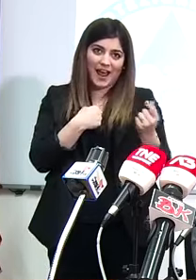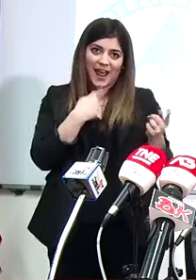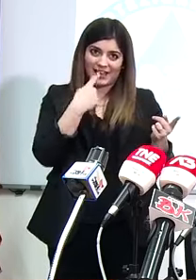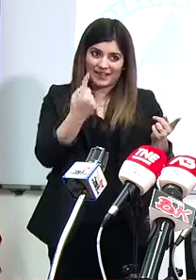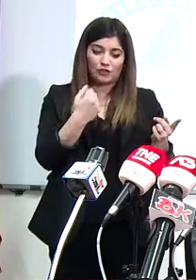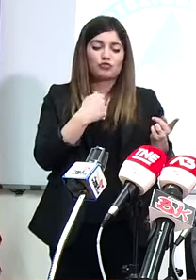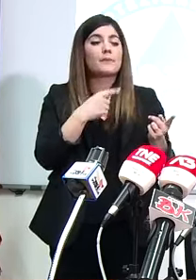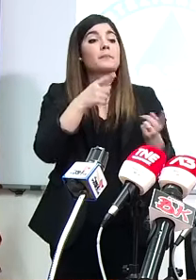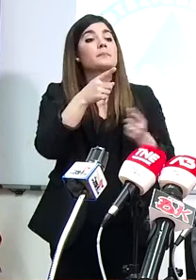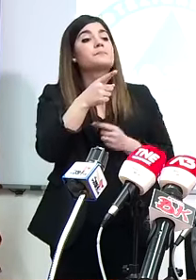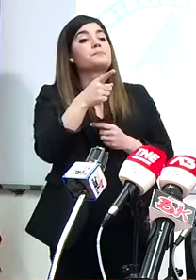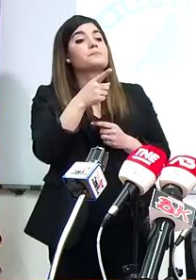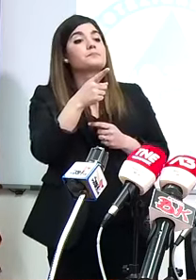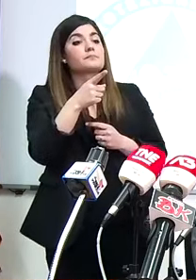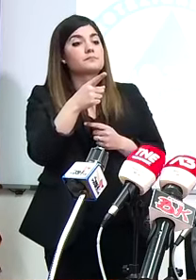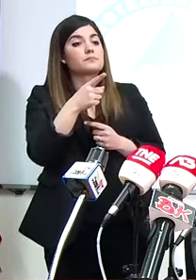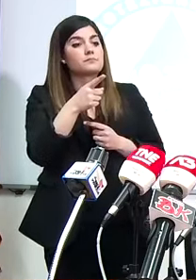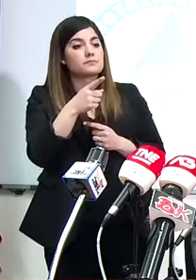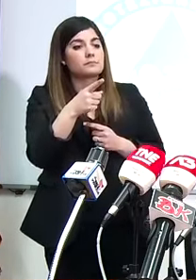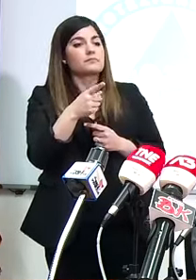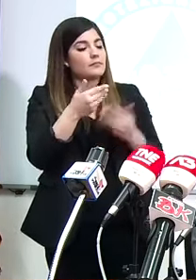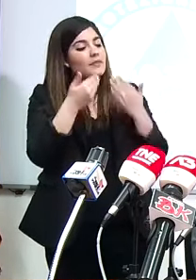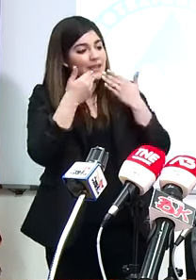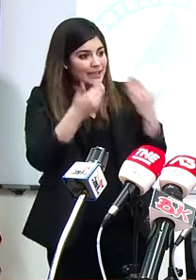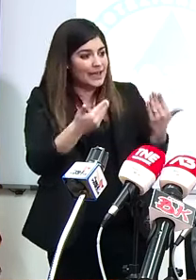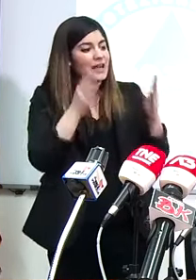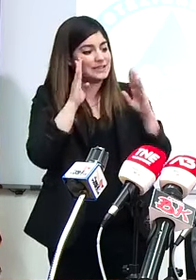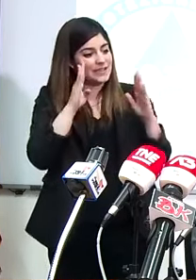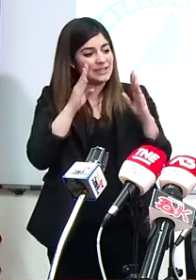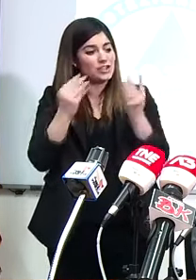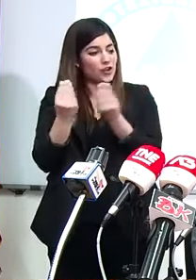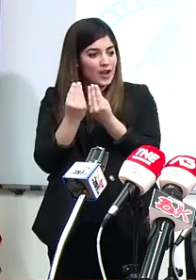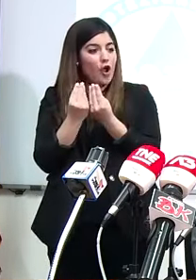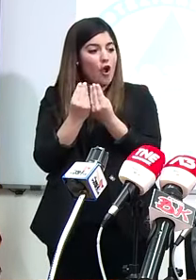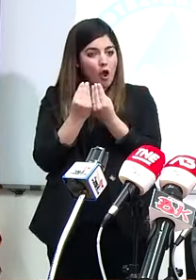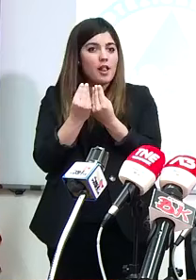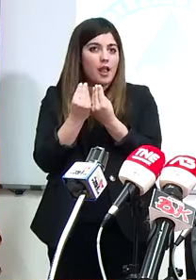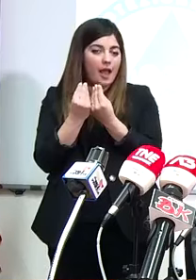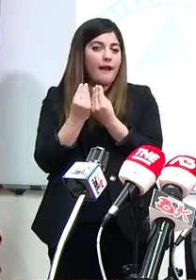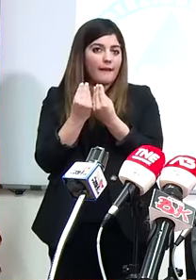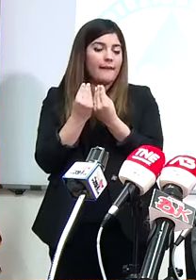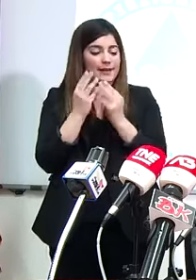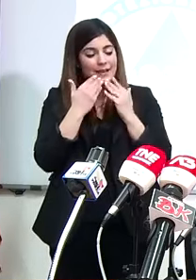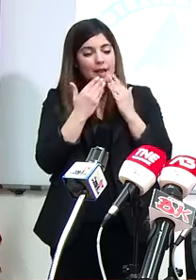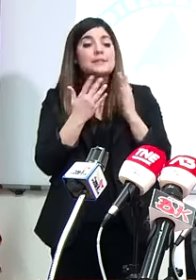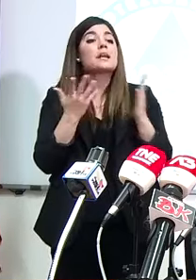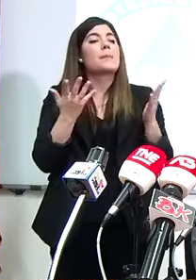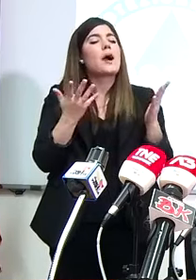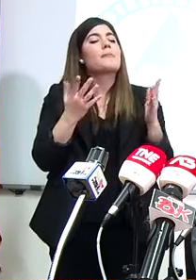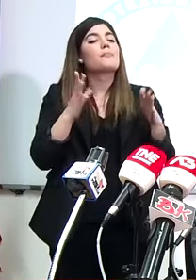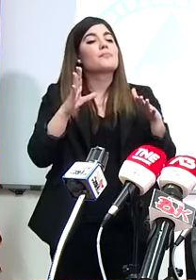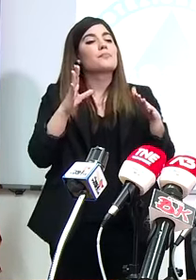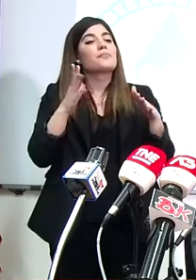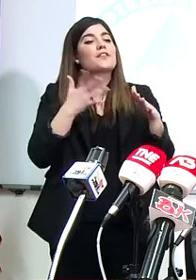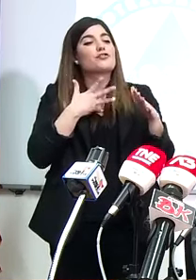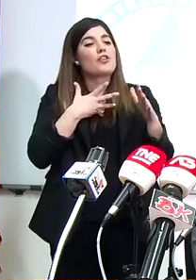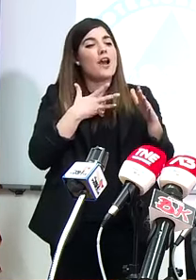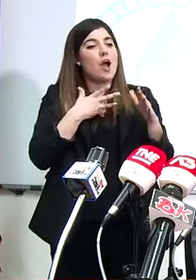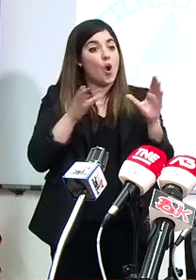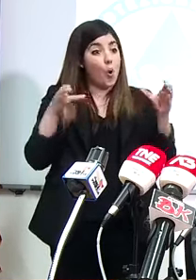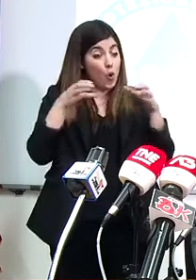dimostrato al nostro collega e bene detto questo è secondo lei la squadra di governo che rappresenta il veneto deve